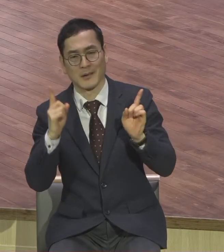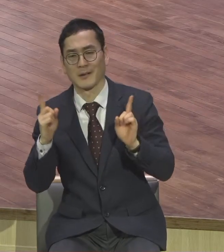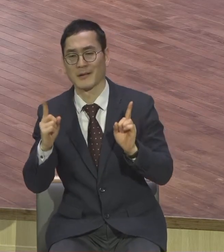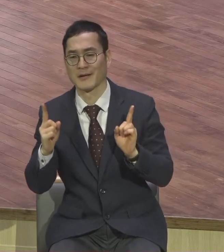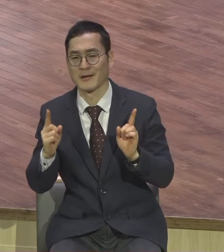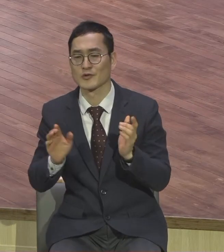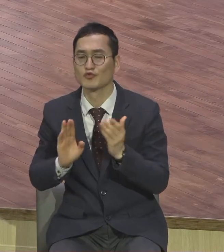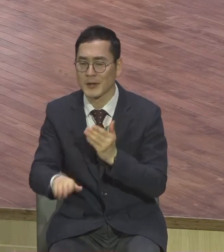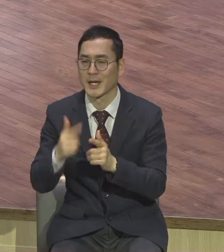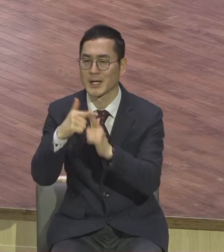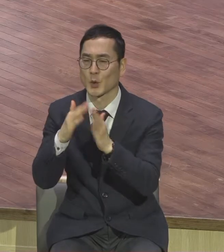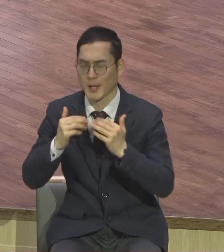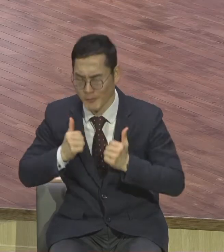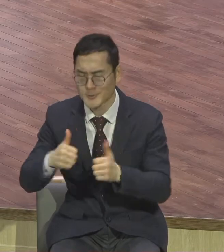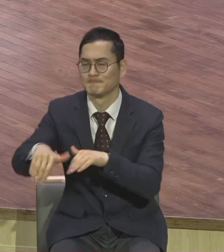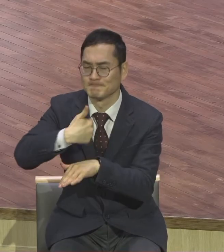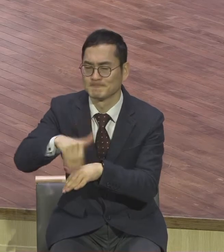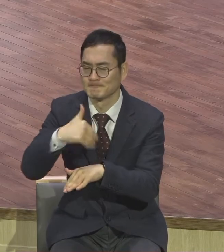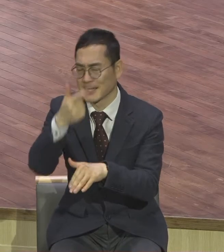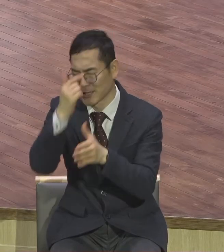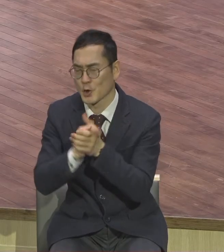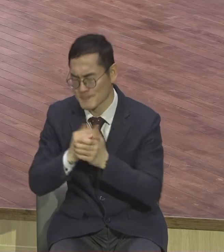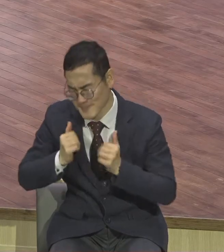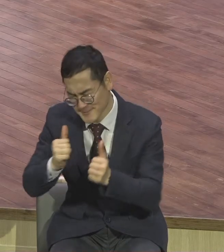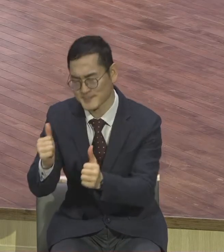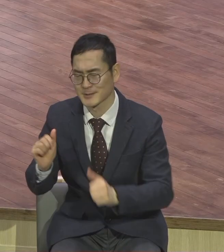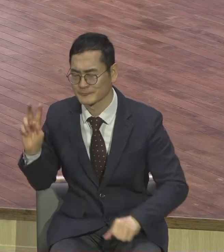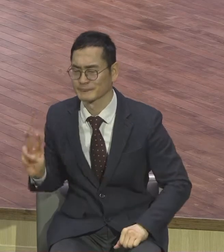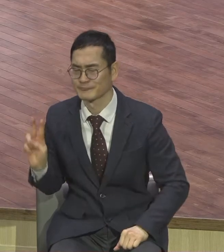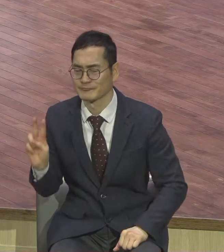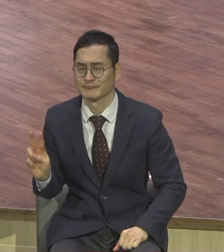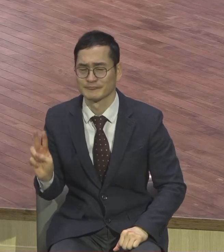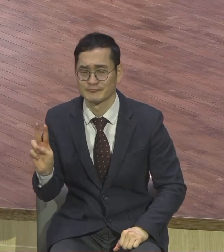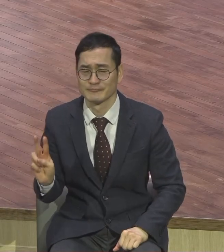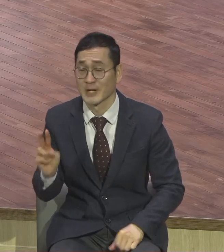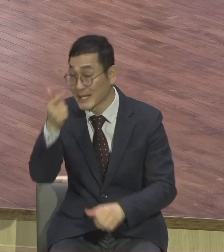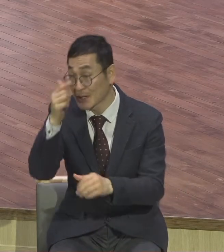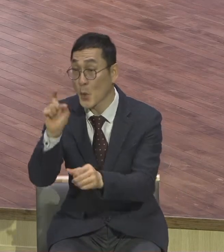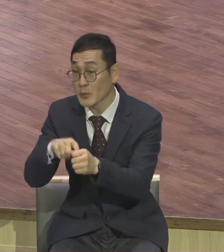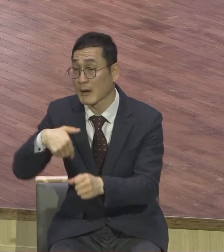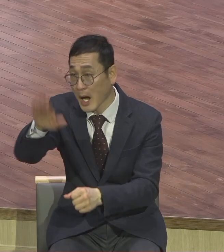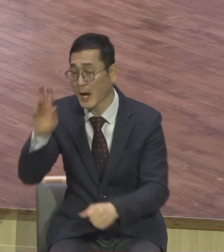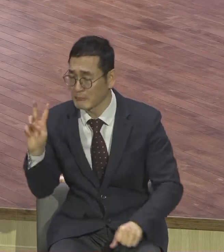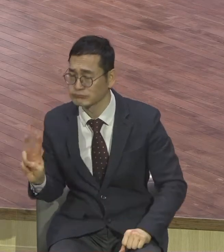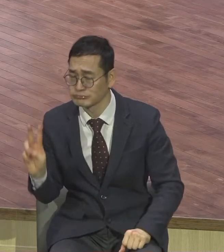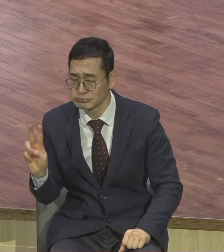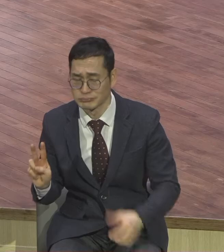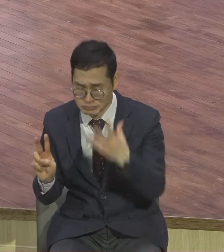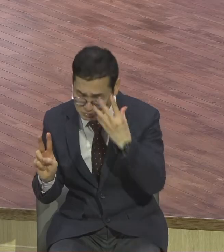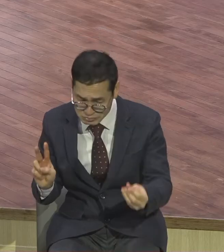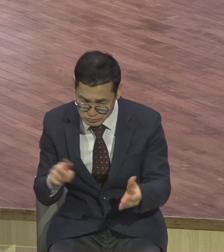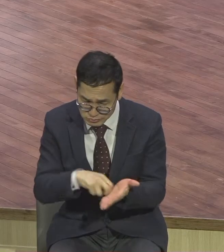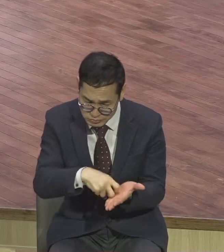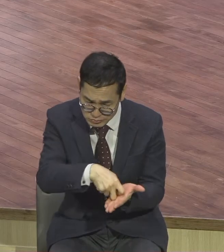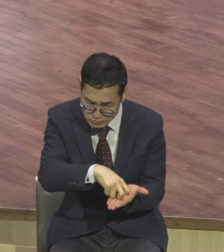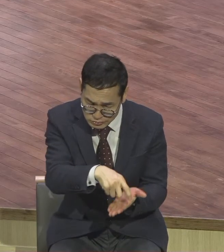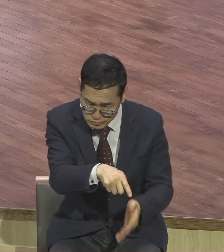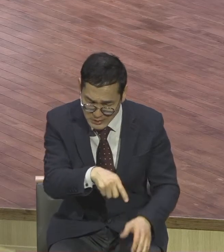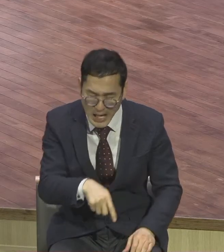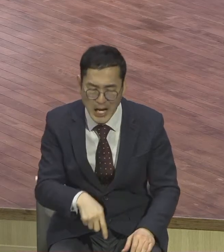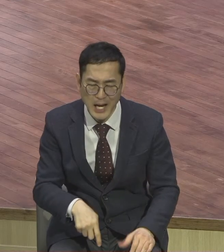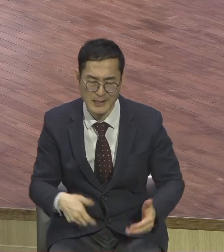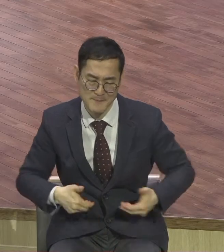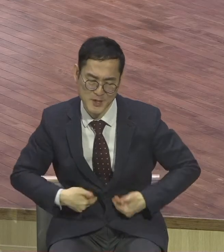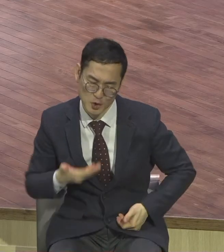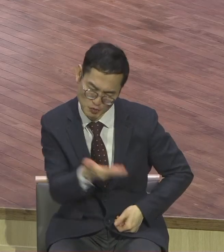이 사람에게는 그리스도가 필요하거나 주저없이 안전병이 향해서 뭐라 그럽니까 은과 검은